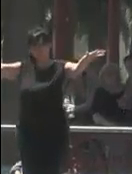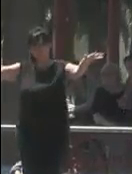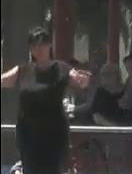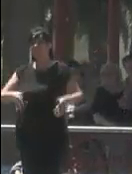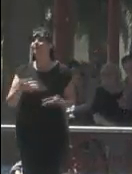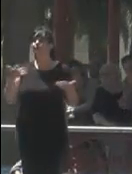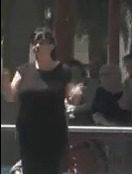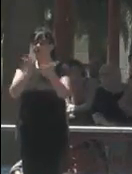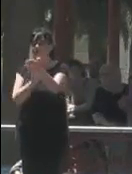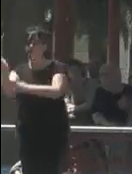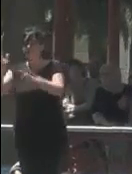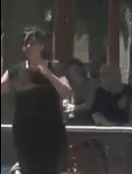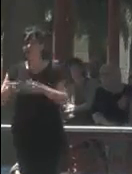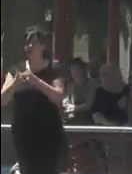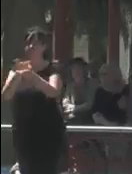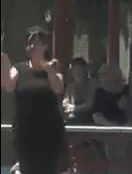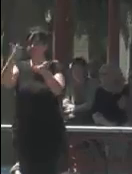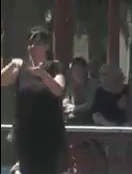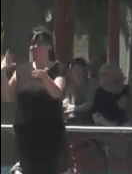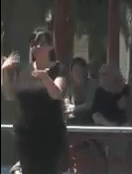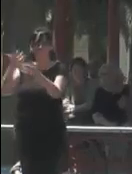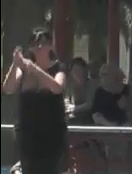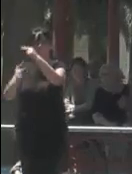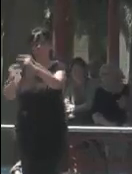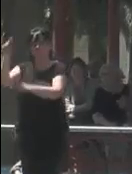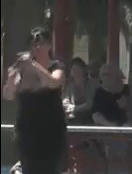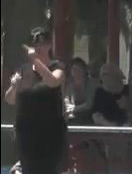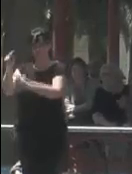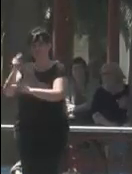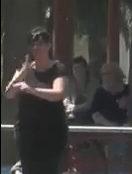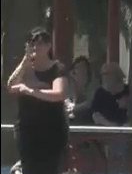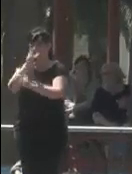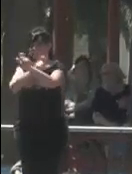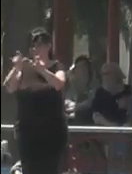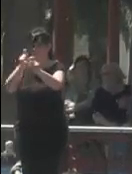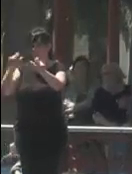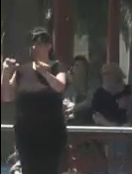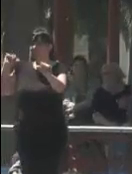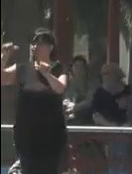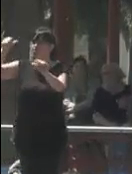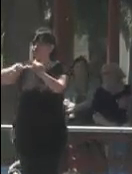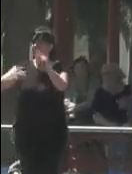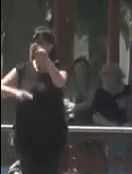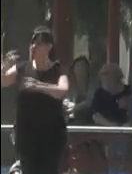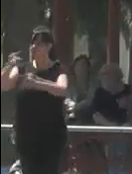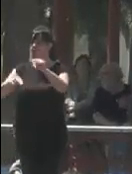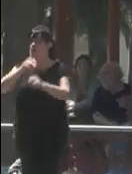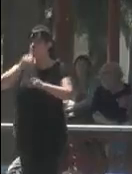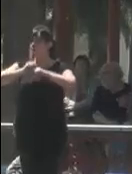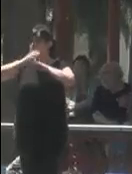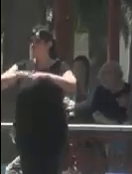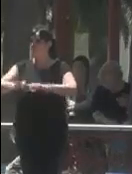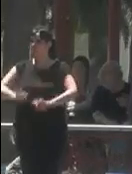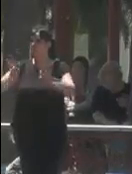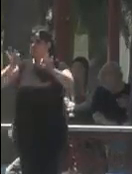da alternativa popular que levamos construindo moita xente, toda a cidadanía durante moito tempo, que hai unha marea de unidade, unha marea